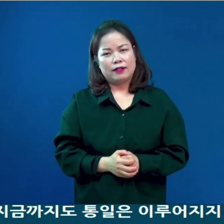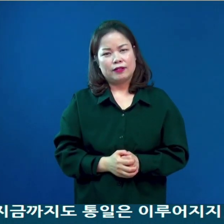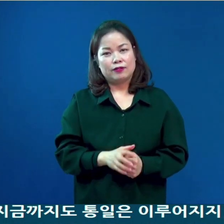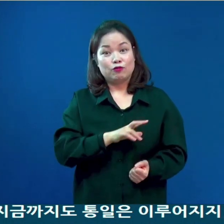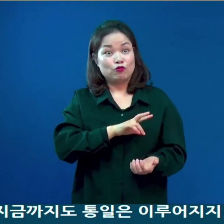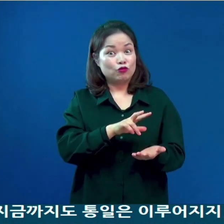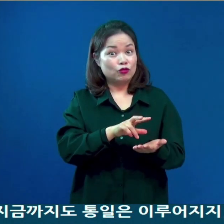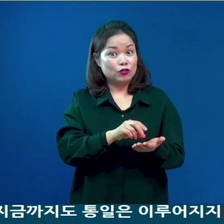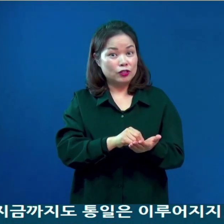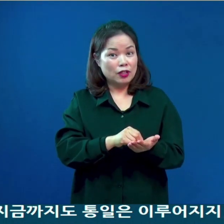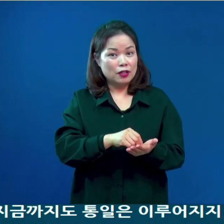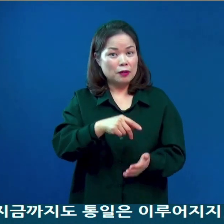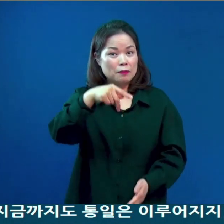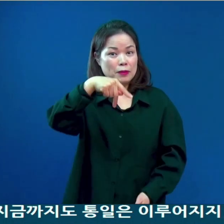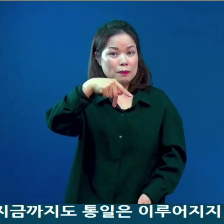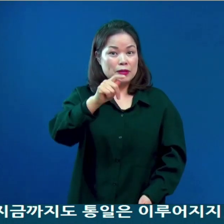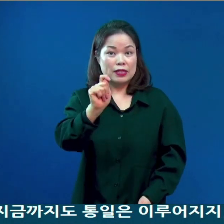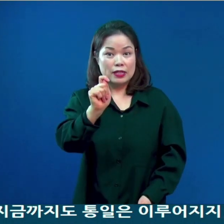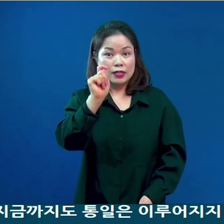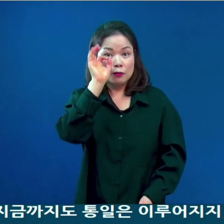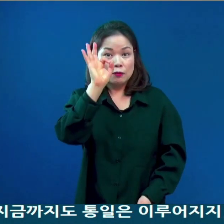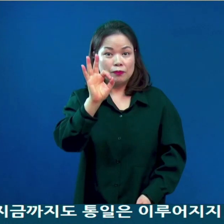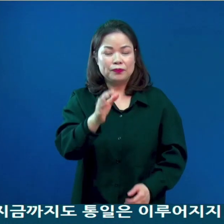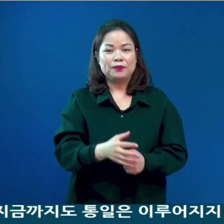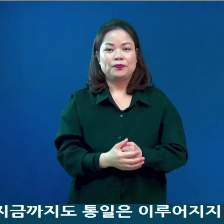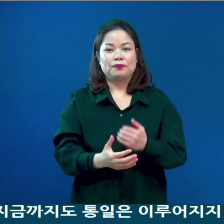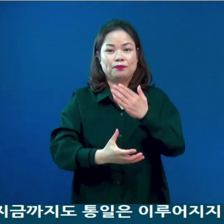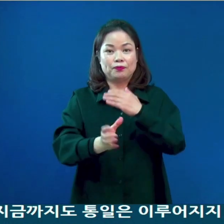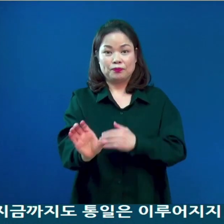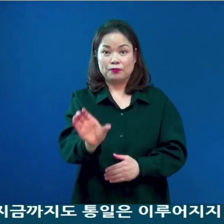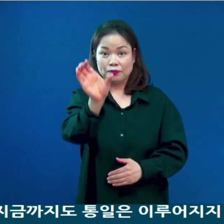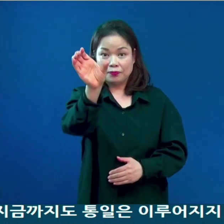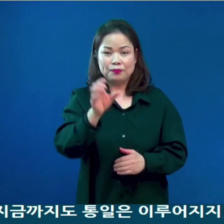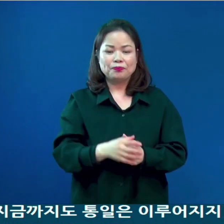주제로 한번 PPT를 한번 봐주십시오.